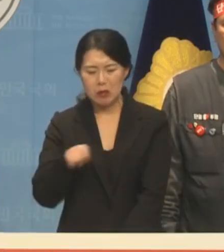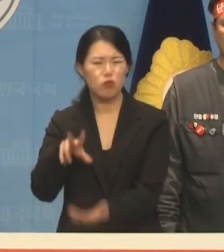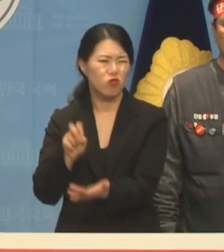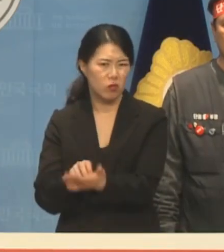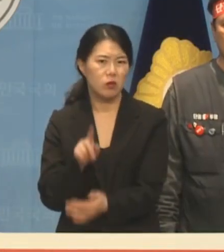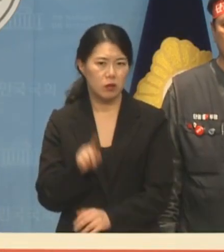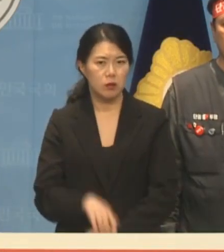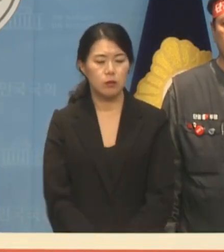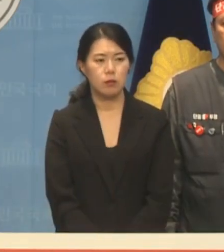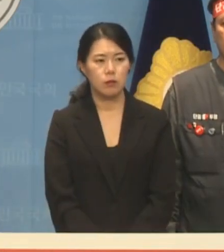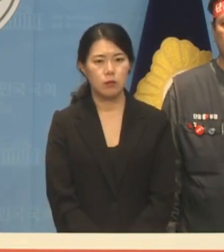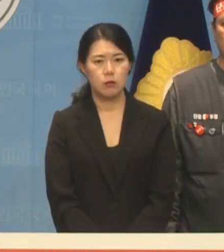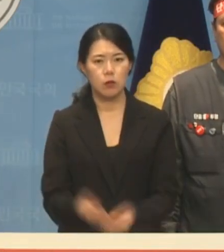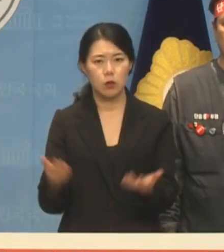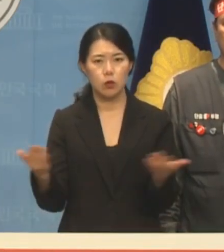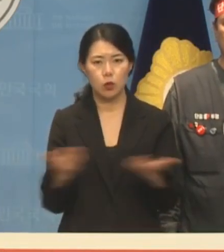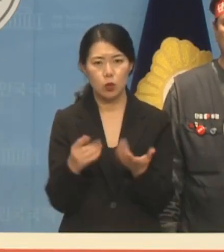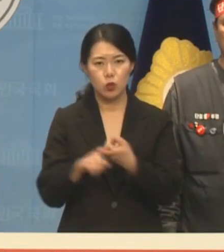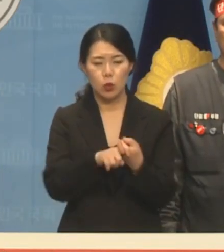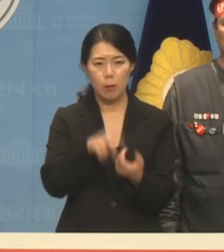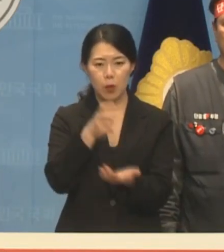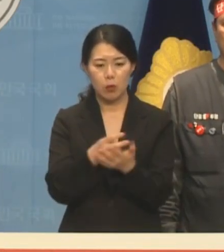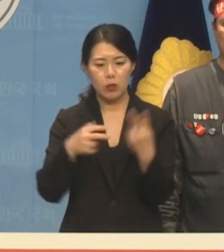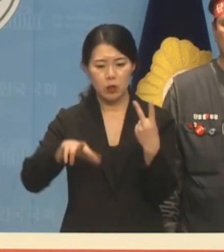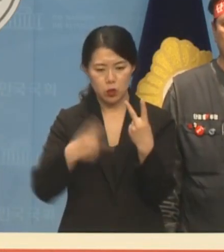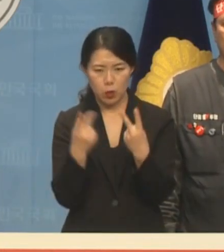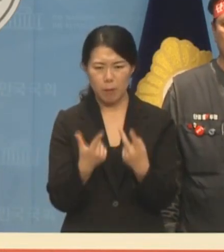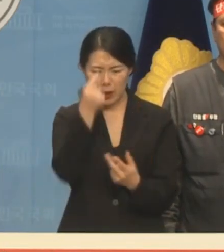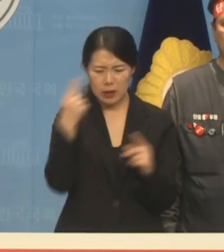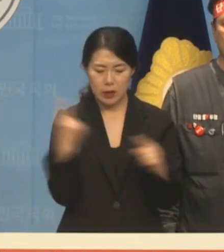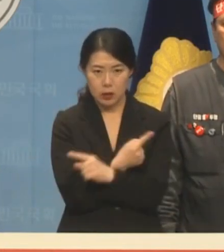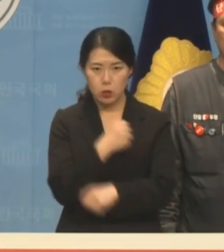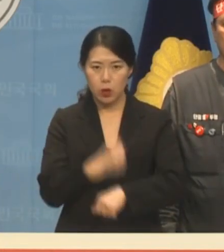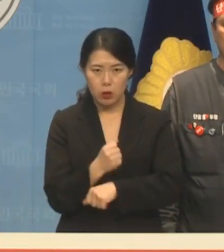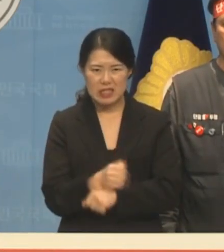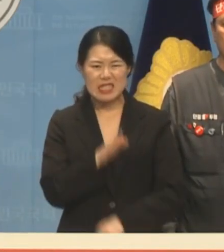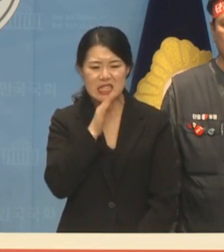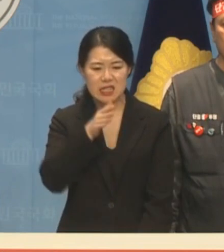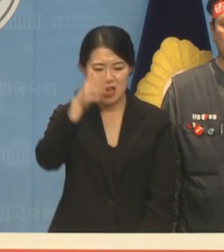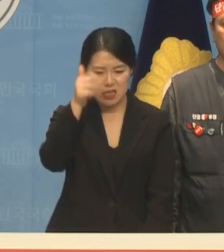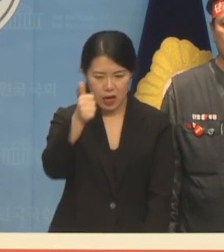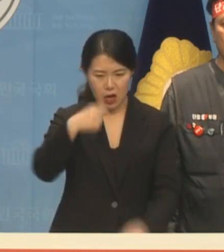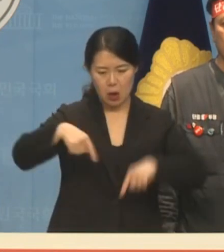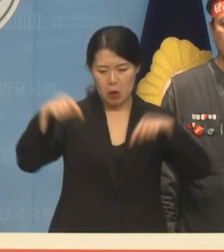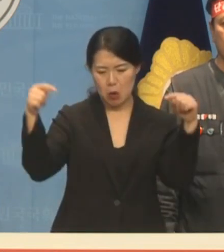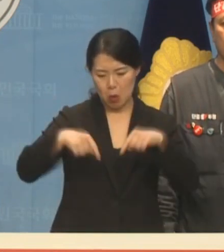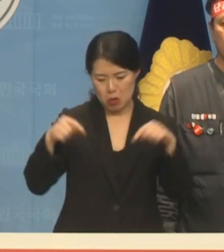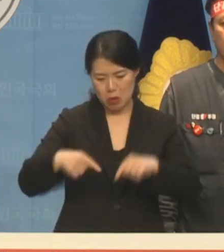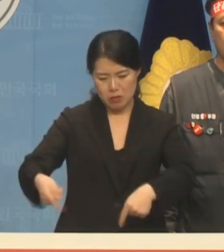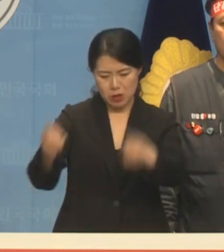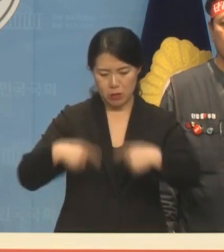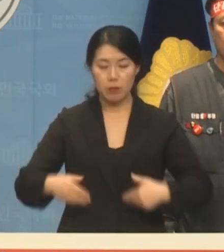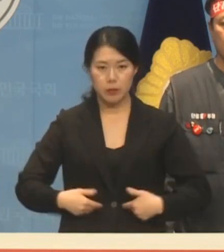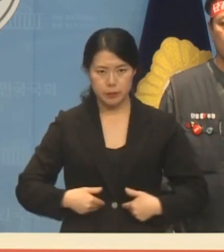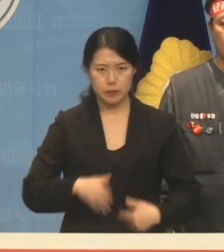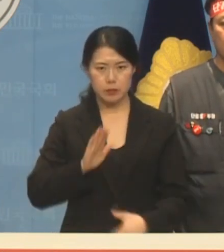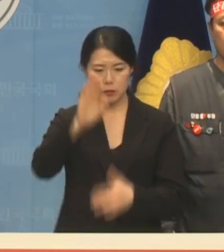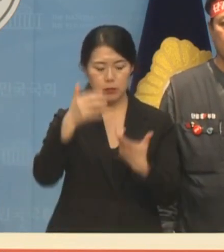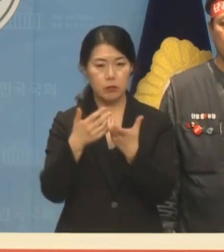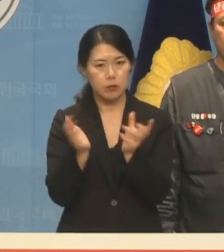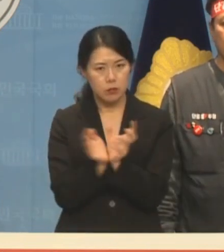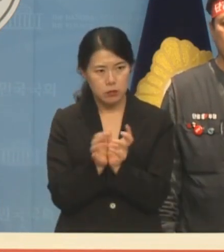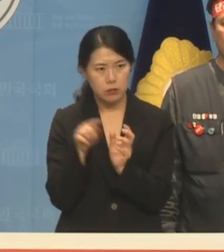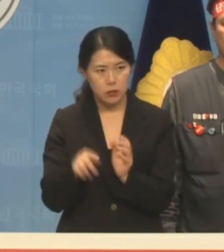것입니다. 노조법 2조를 하루빨리 개정해 진짜 사장이 교섭에 임해야 할 것입니다. 진보당은 이